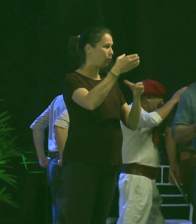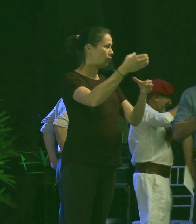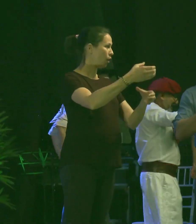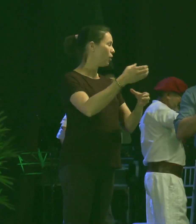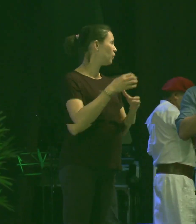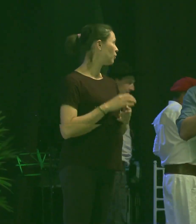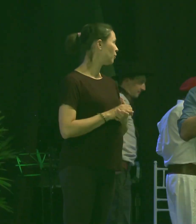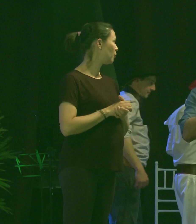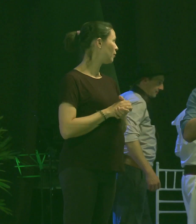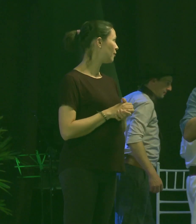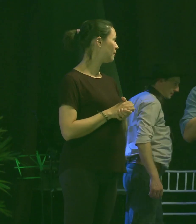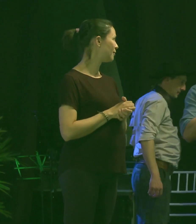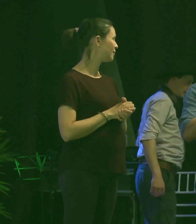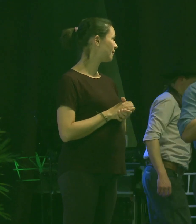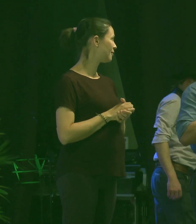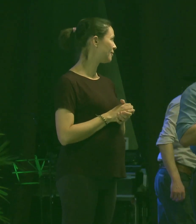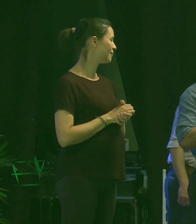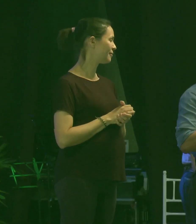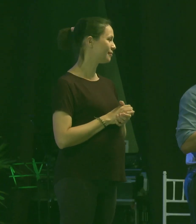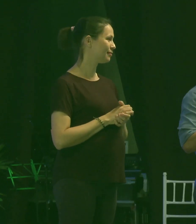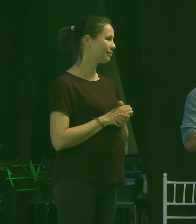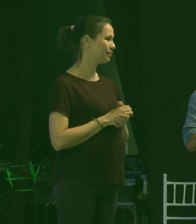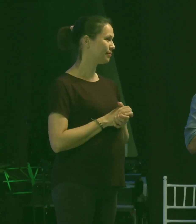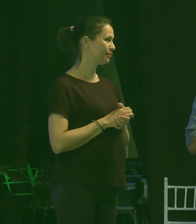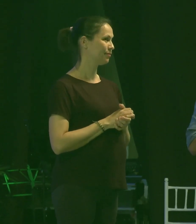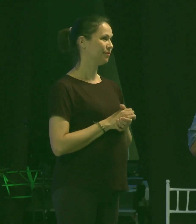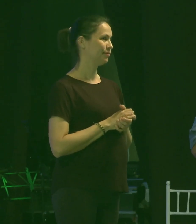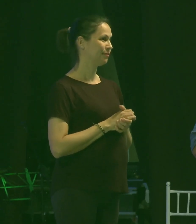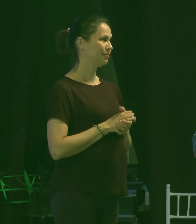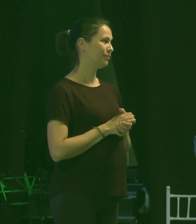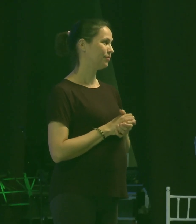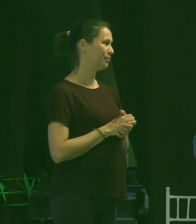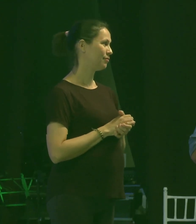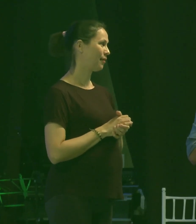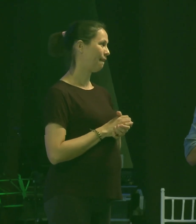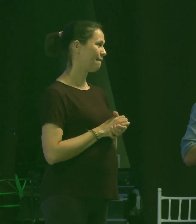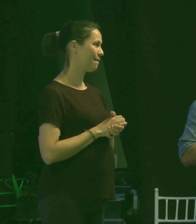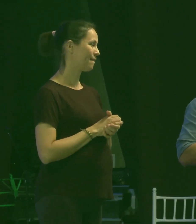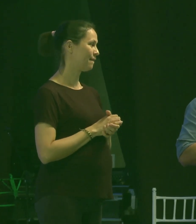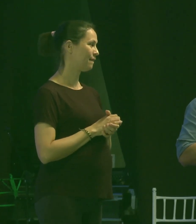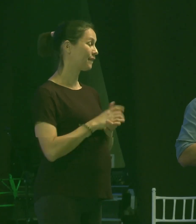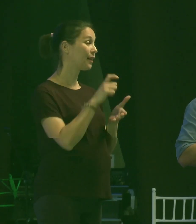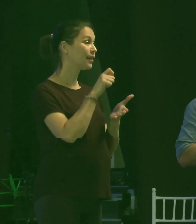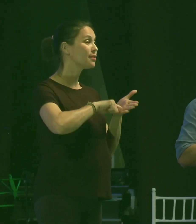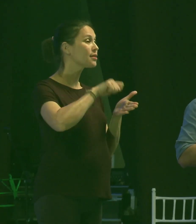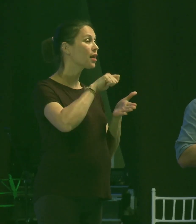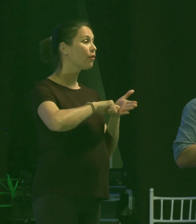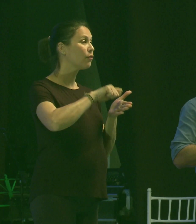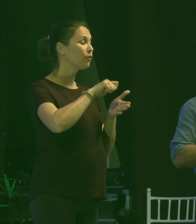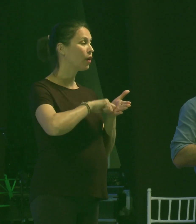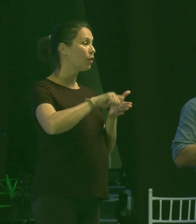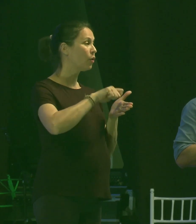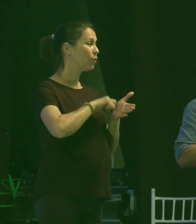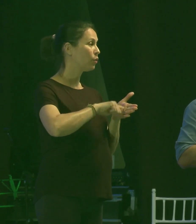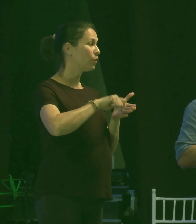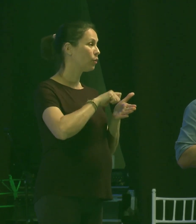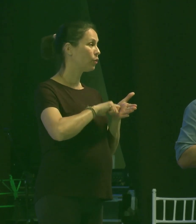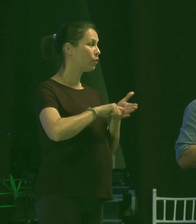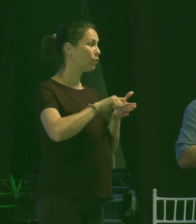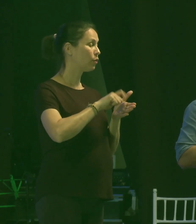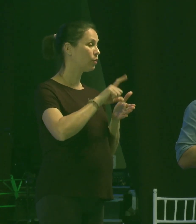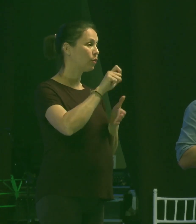Deixa eu fazer aqui uma suspense, né? Vamos lá. Letra é de